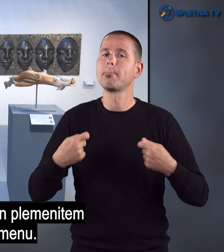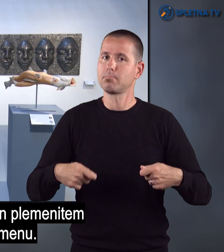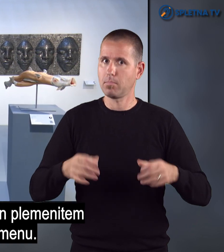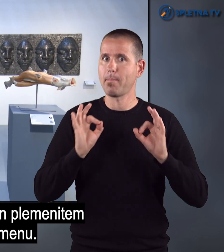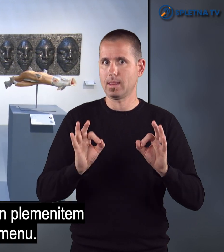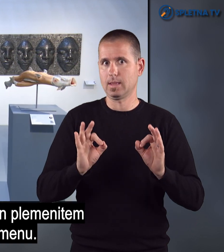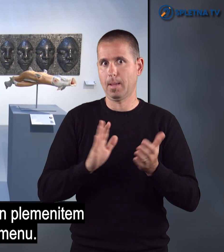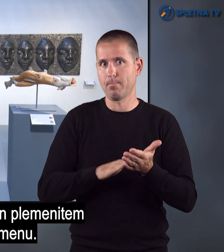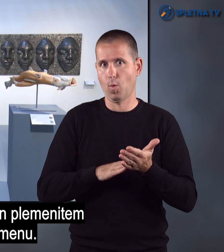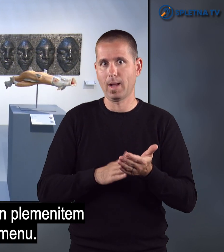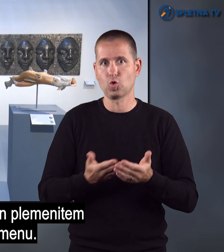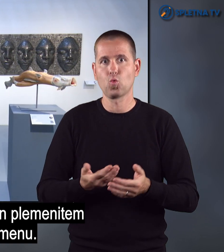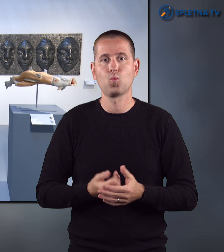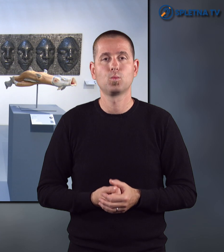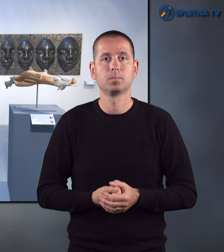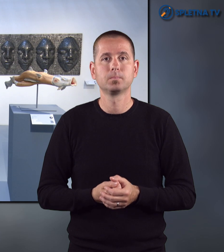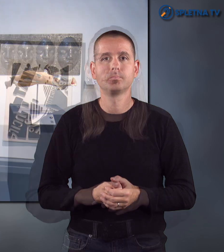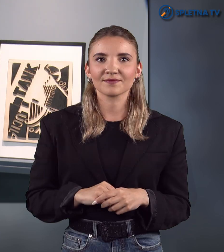pomenu.